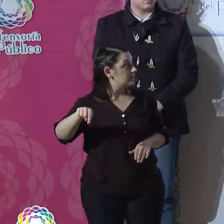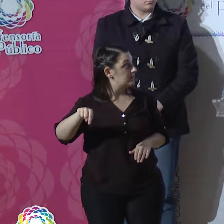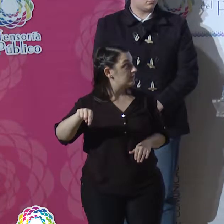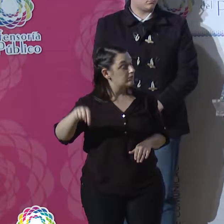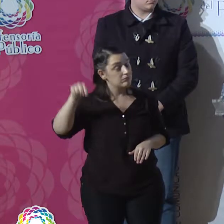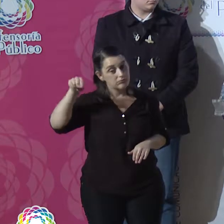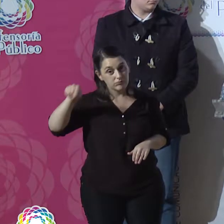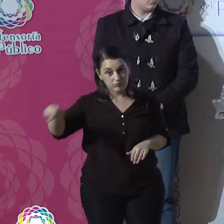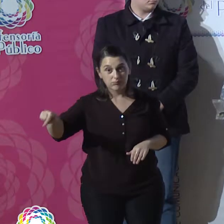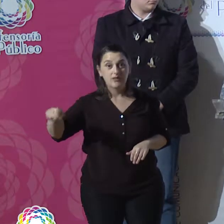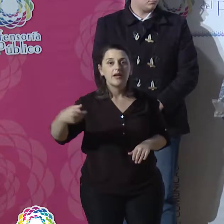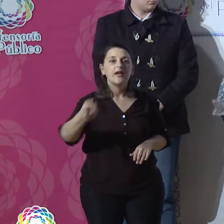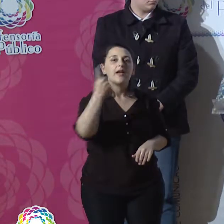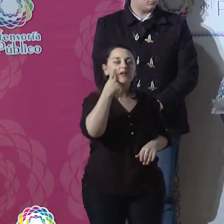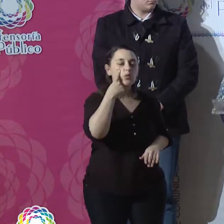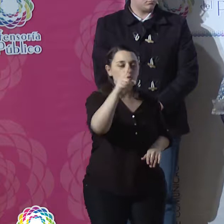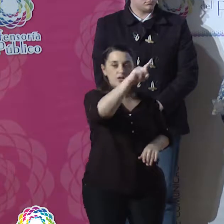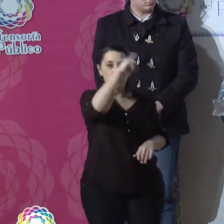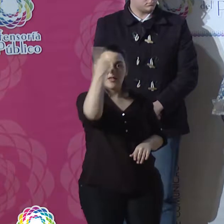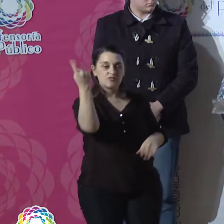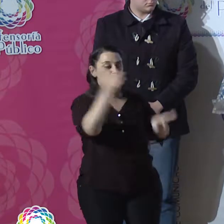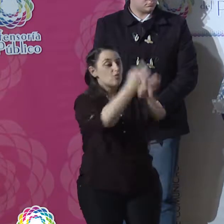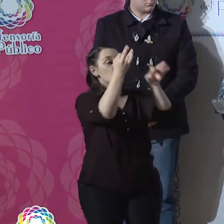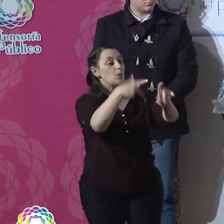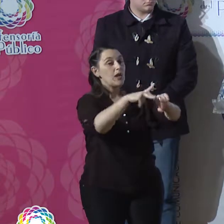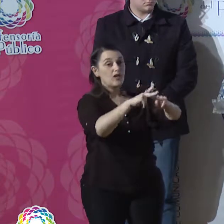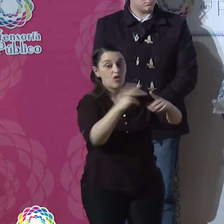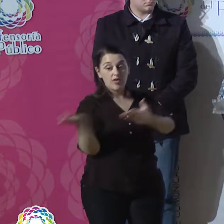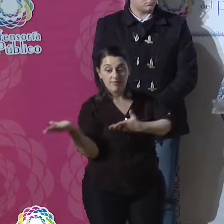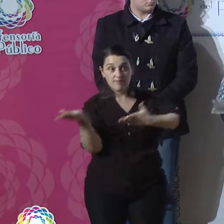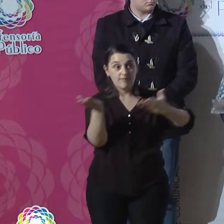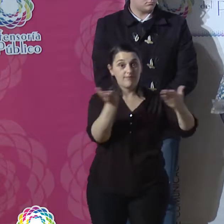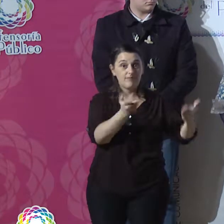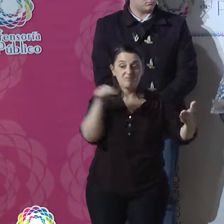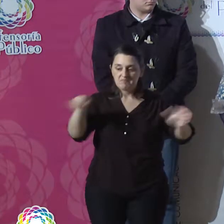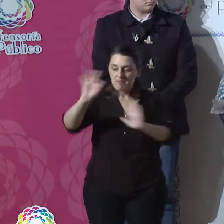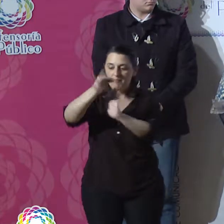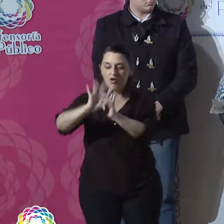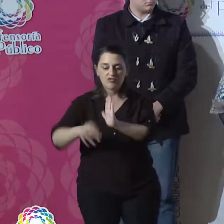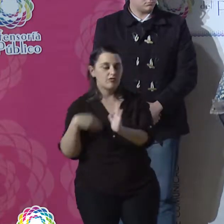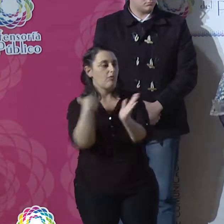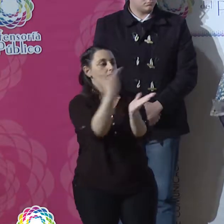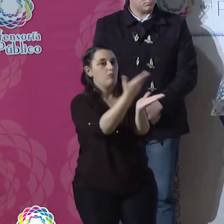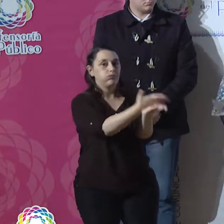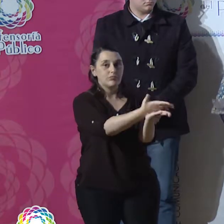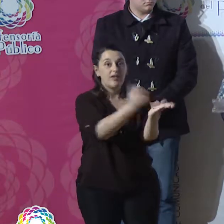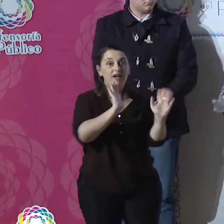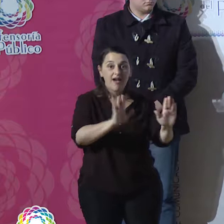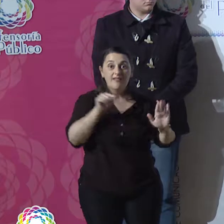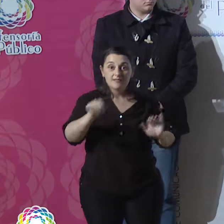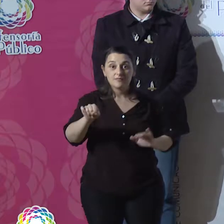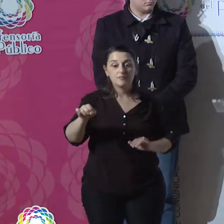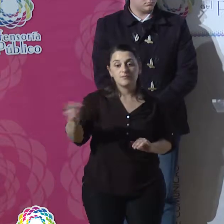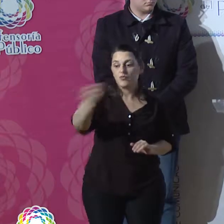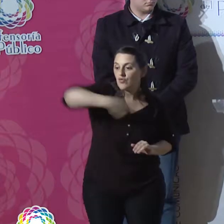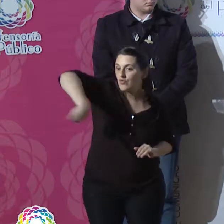invitación del instituto nacional de educación tecnológica un proyecto para poder equipar para